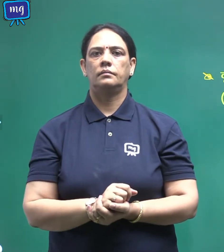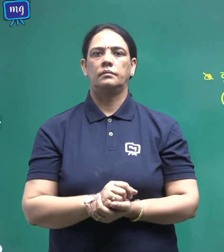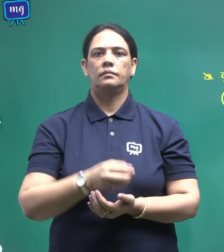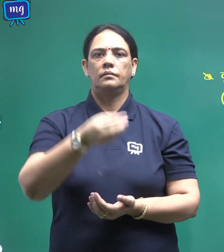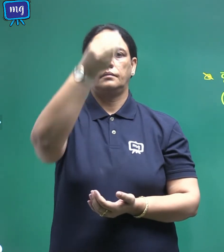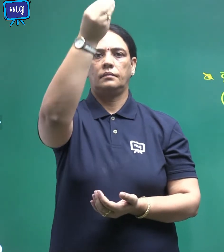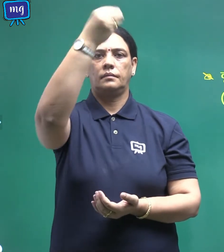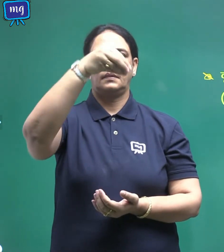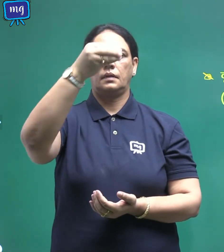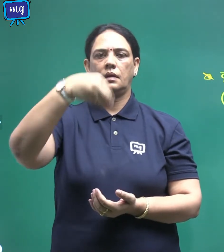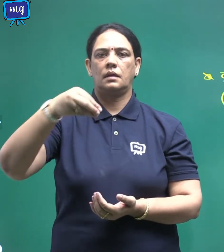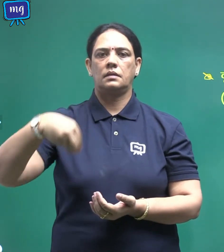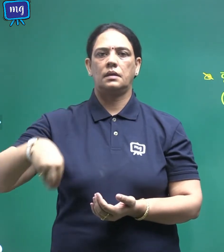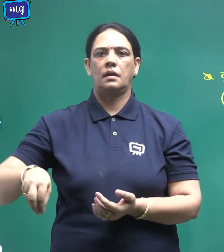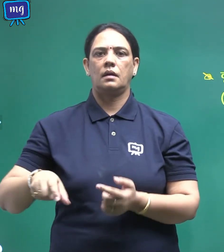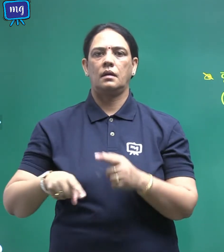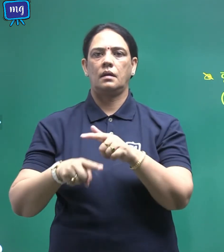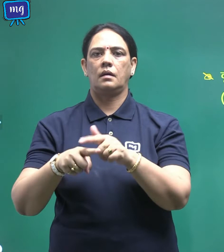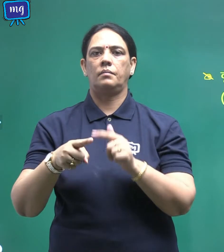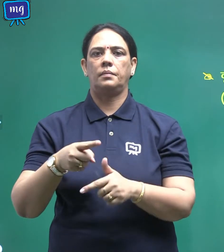ह्रास या कमी प्रतिशत